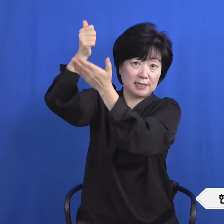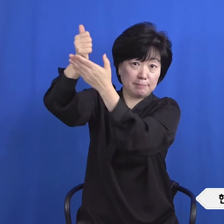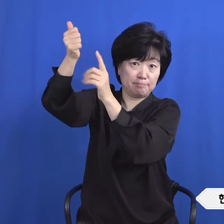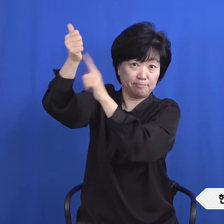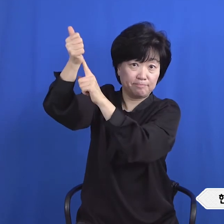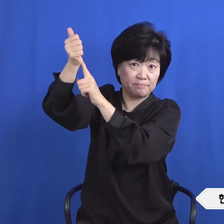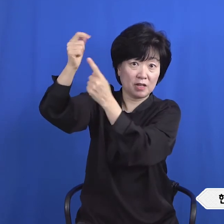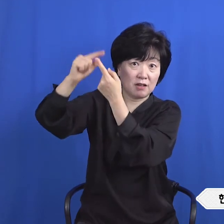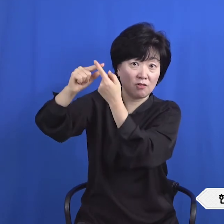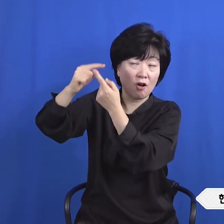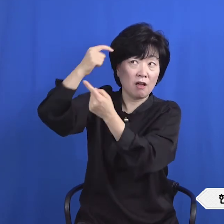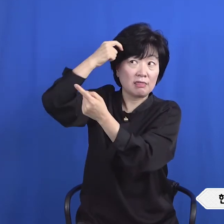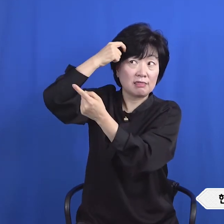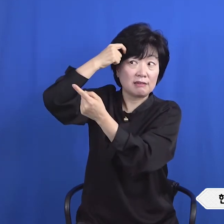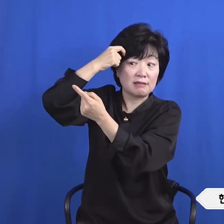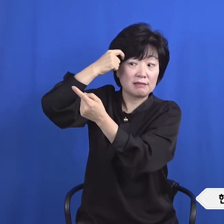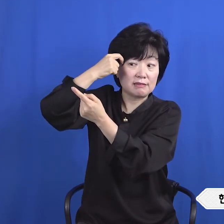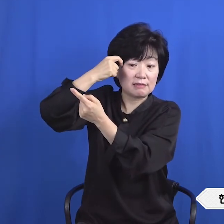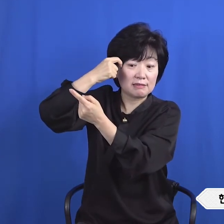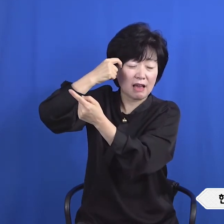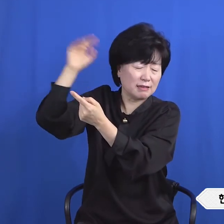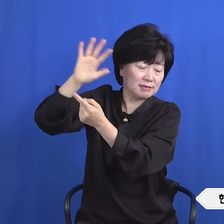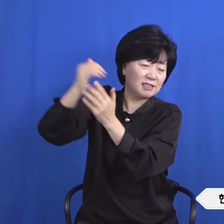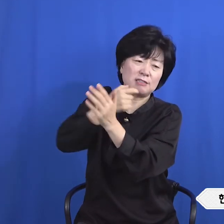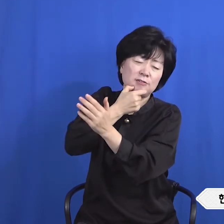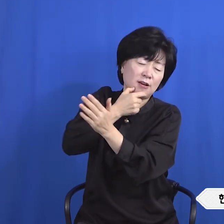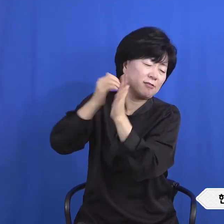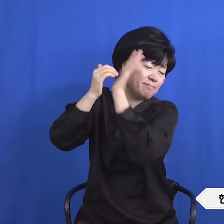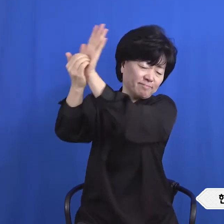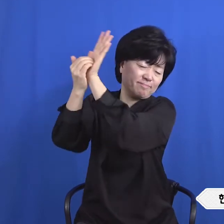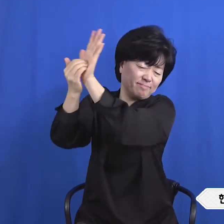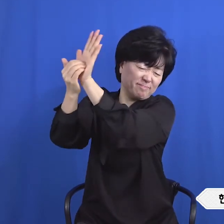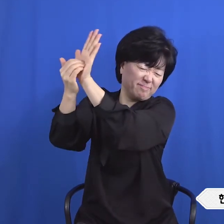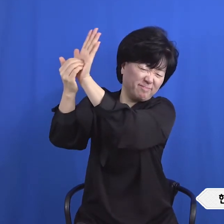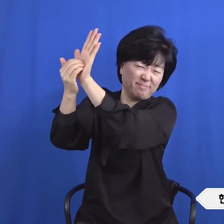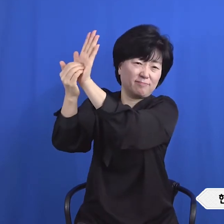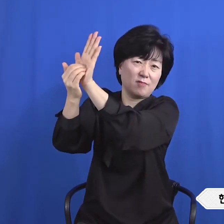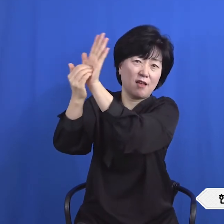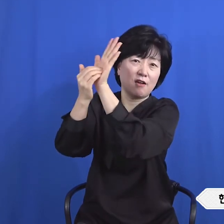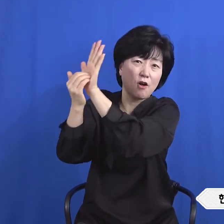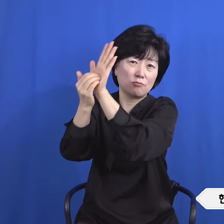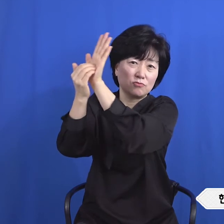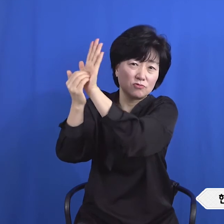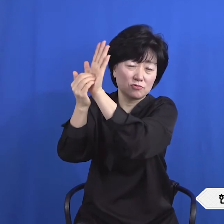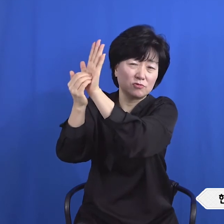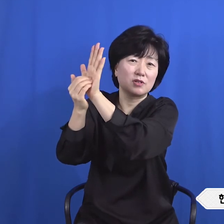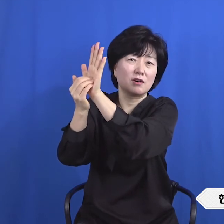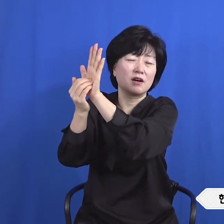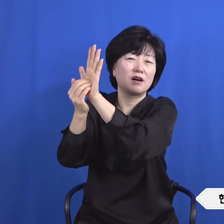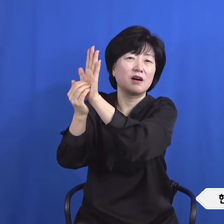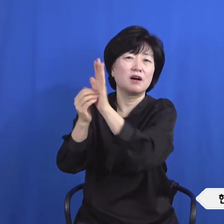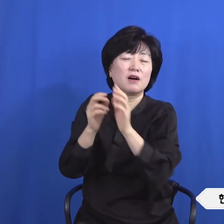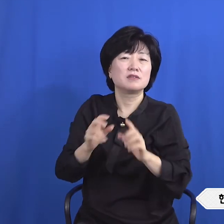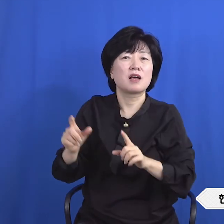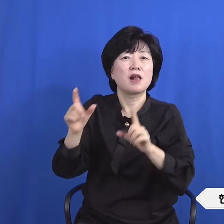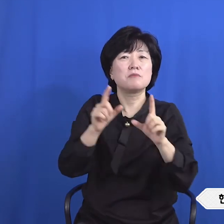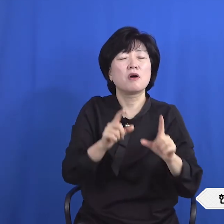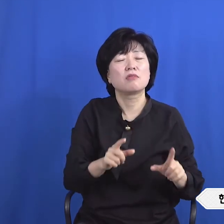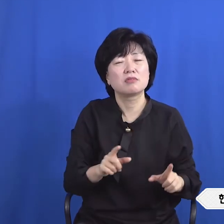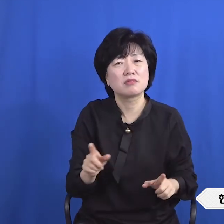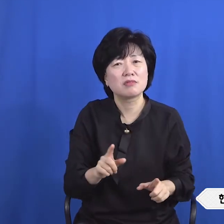하나님을 느껴지도 그걸 막 거부하면서 아니라고 하면서 고의적으로 거부해버리고